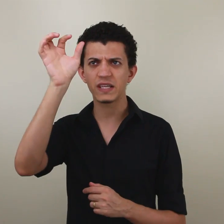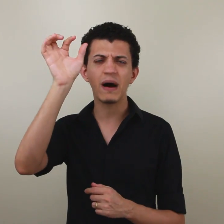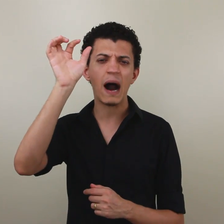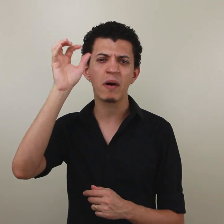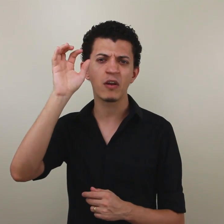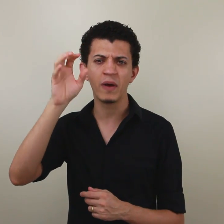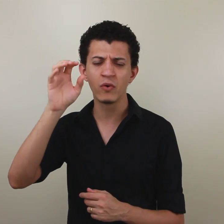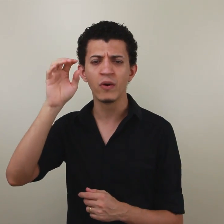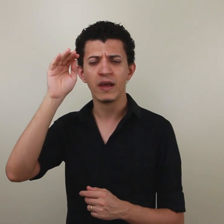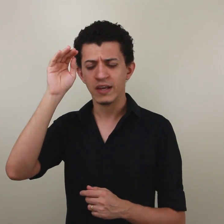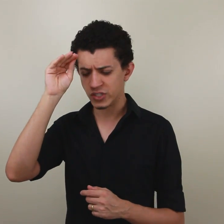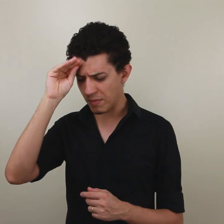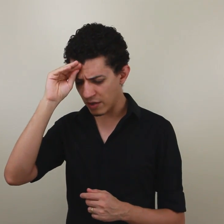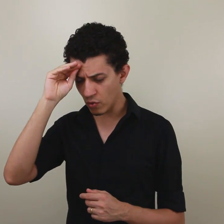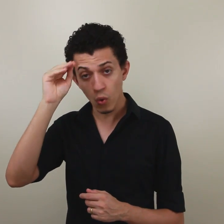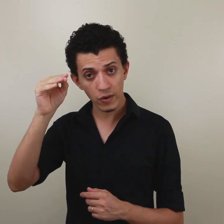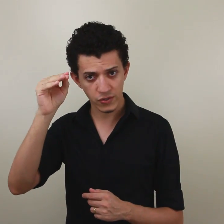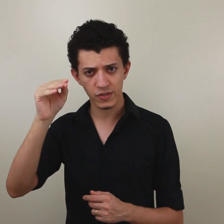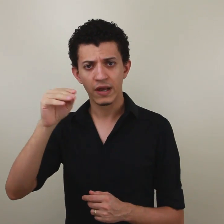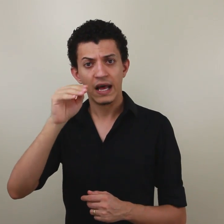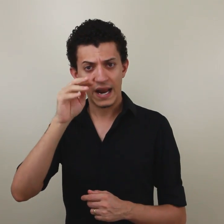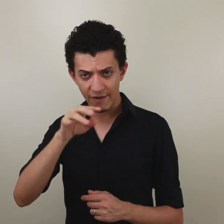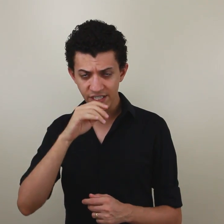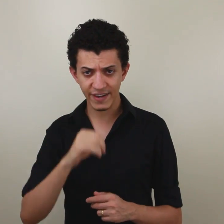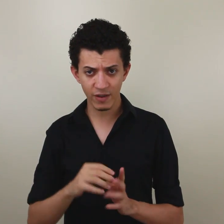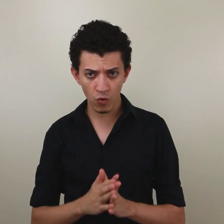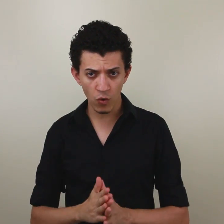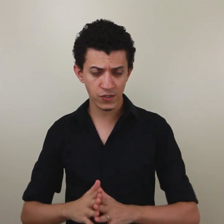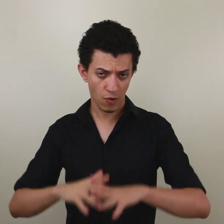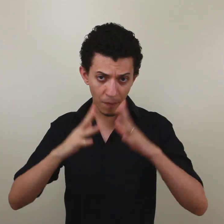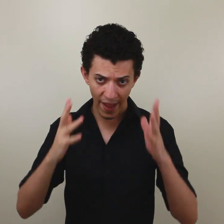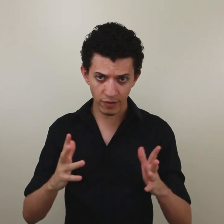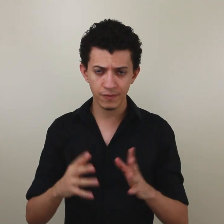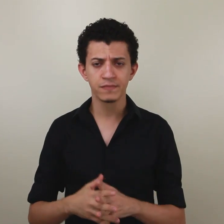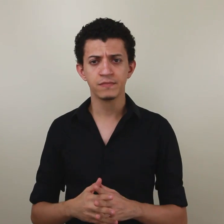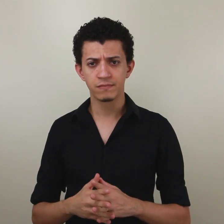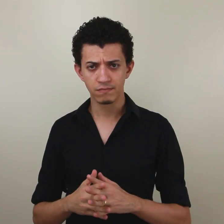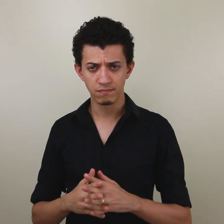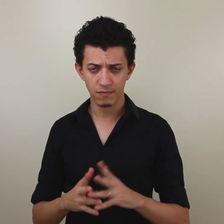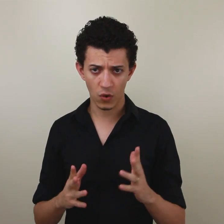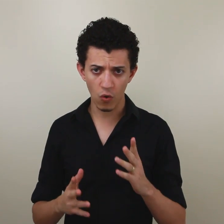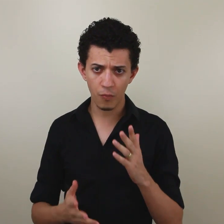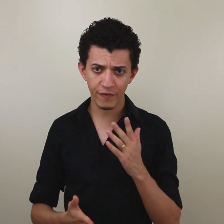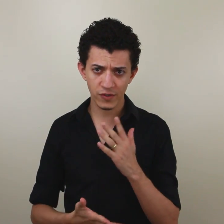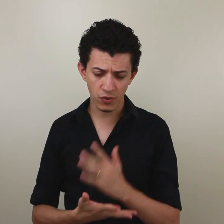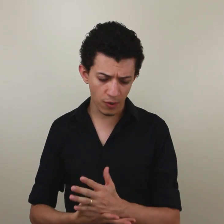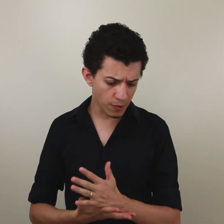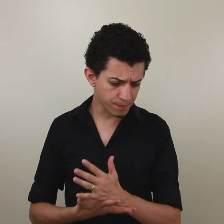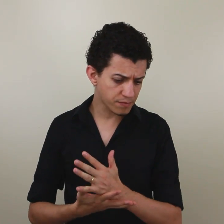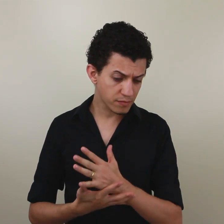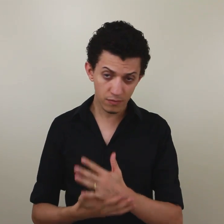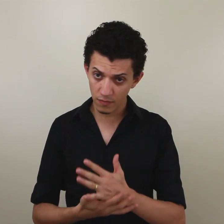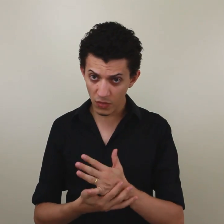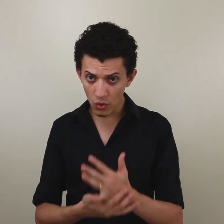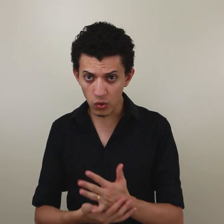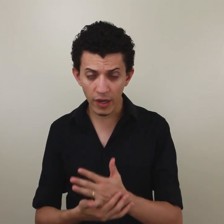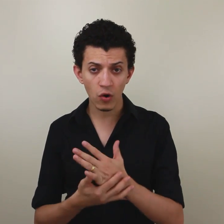nessa mesma aba lá no menu, chamado Cursos. Lá você vai ter um curso completo com o professor doutorando